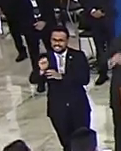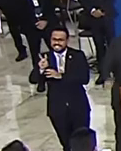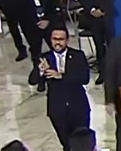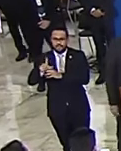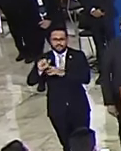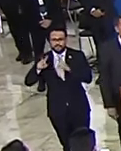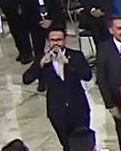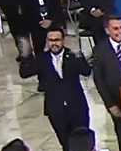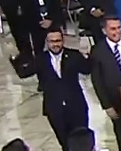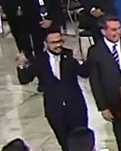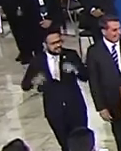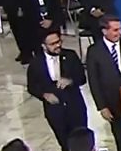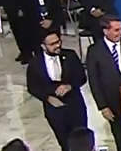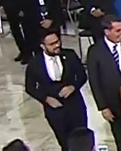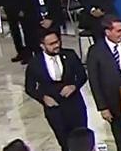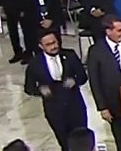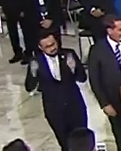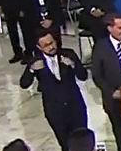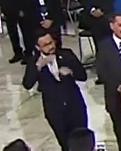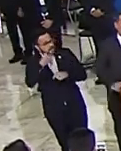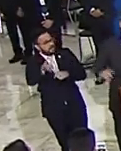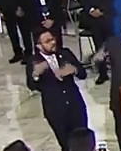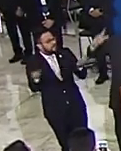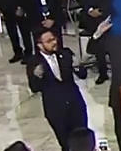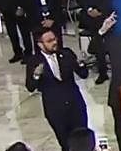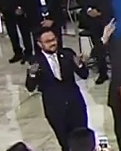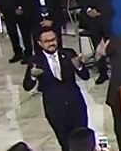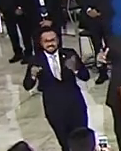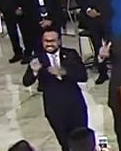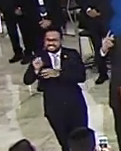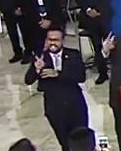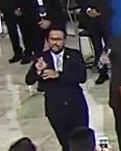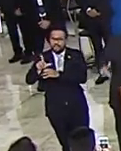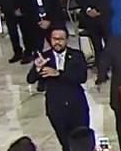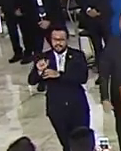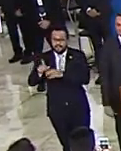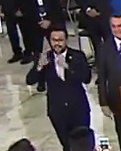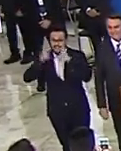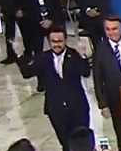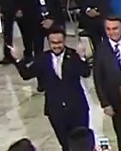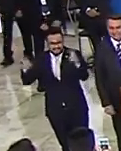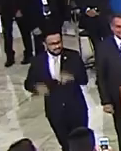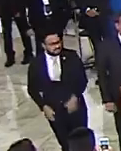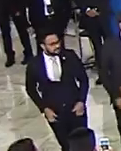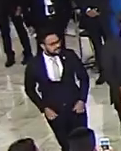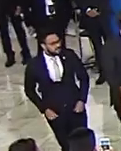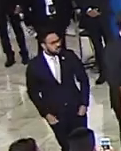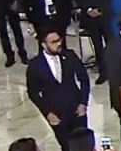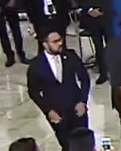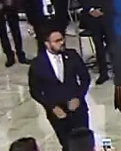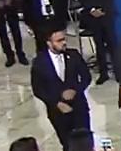Selva! Acho que pode melhorar. Tudo pela Amazônia? Selva!